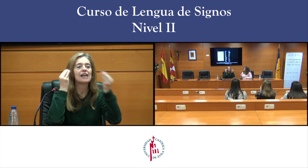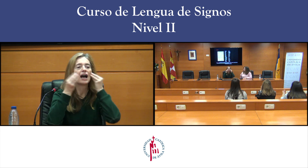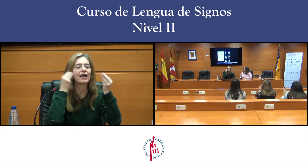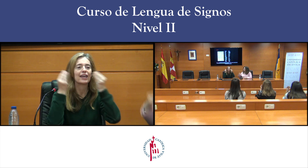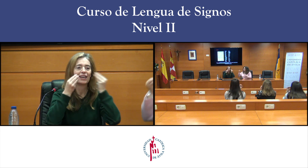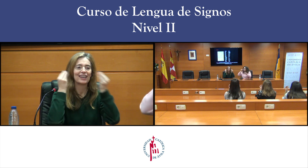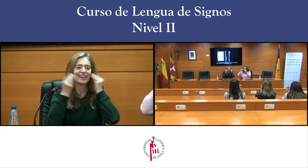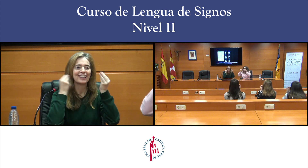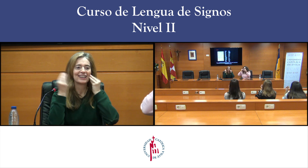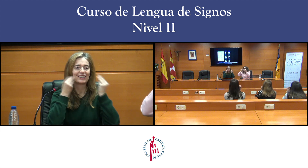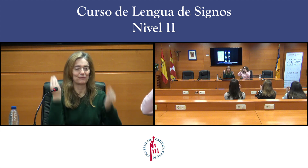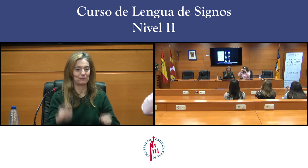para maquillar